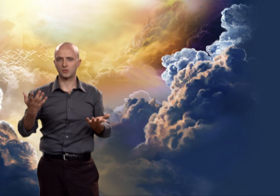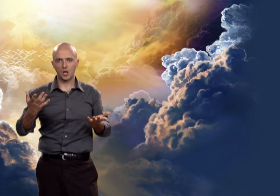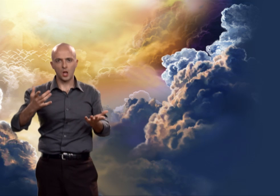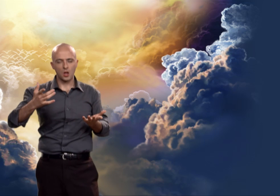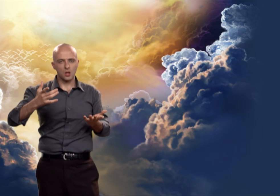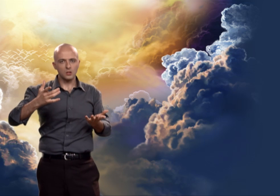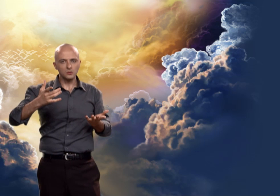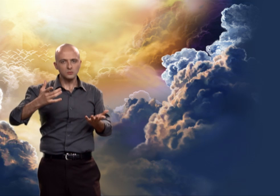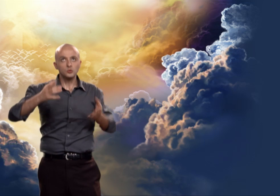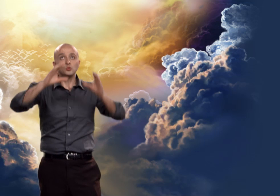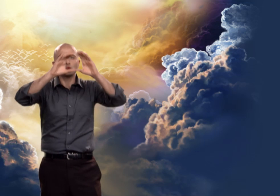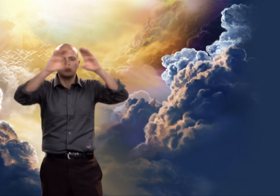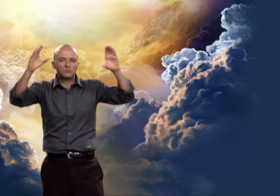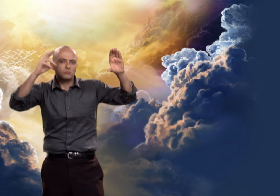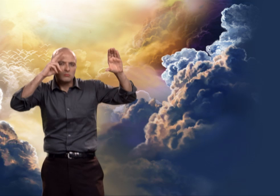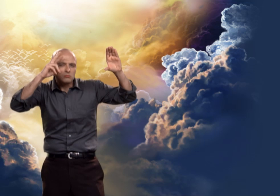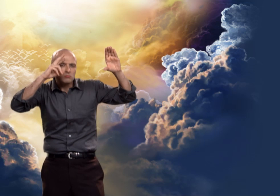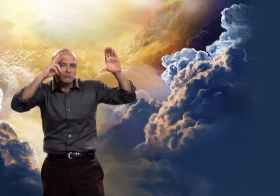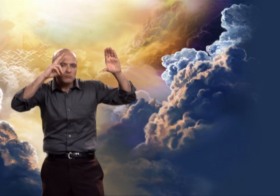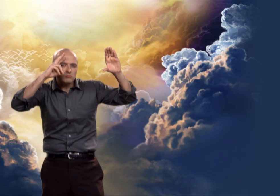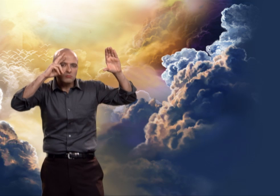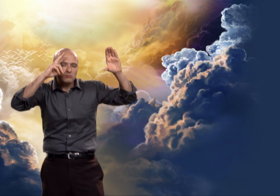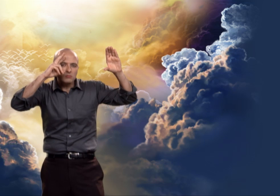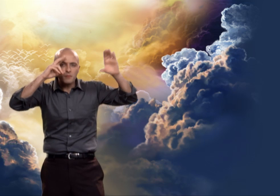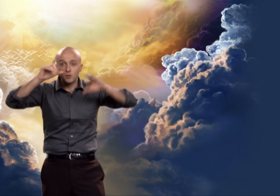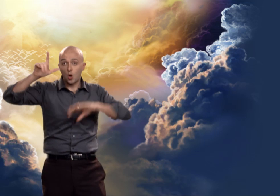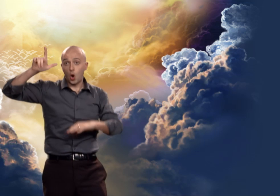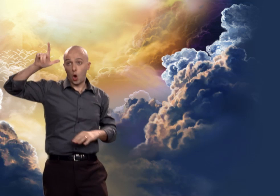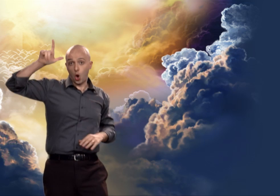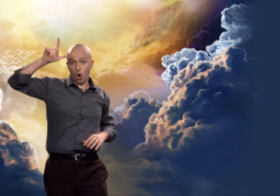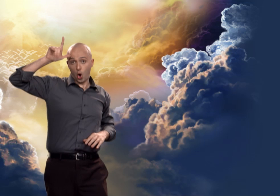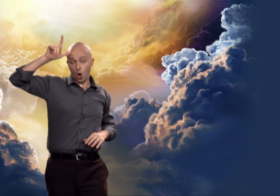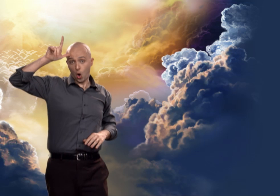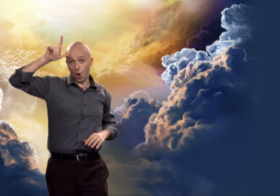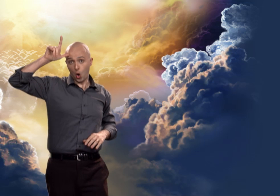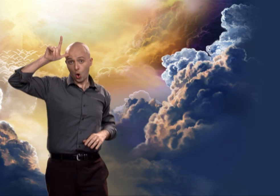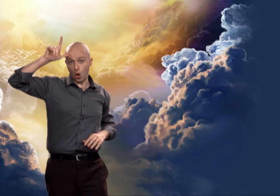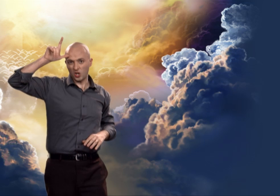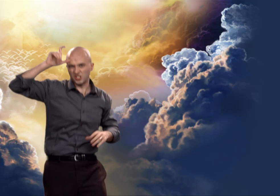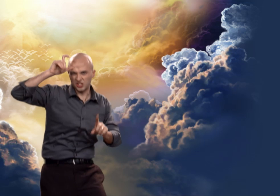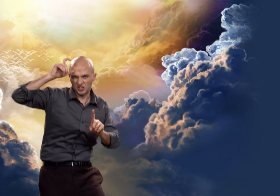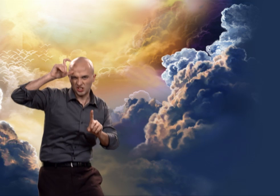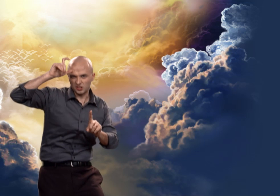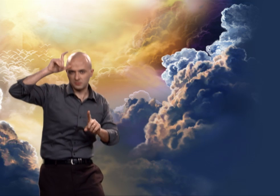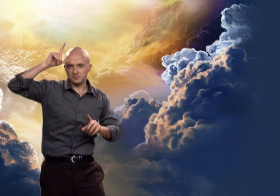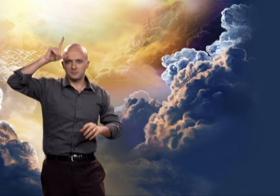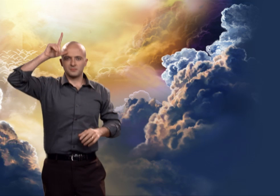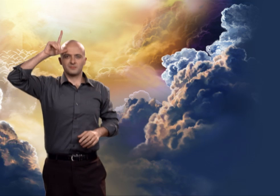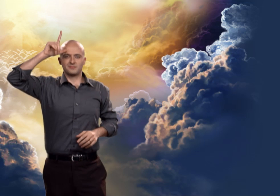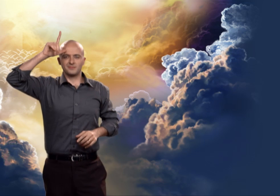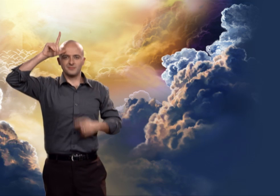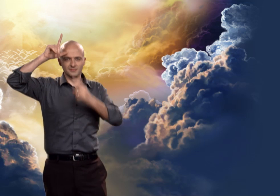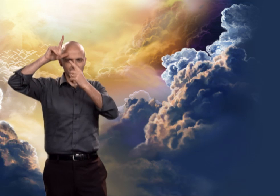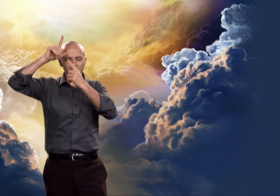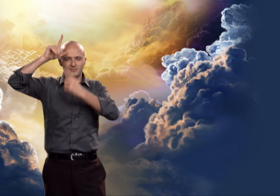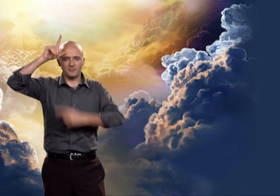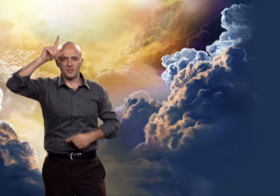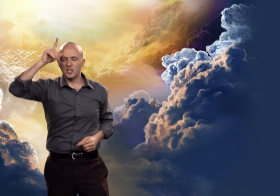que Satanás não é um ser pessoal, mas que esse nome é utilizado nas Escrituras meramente para representar os maus